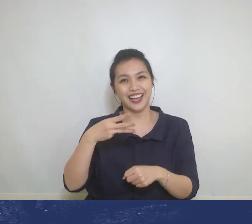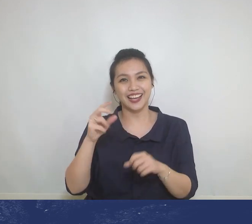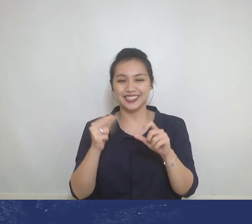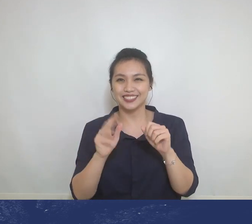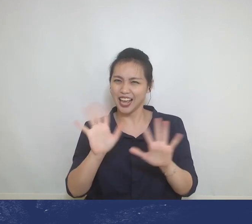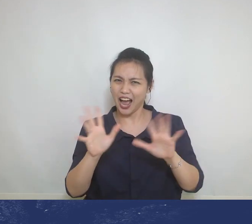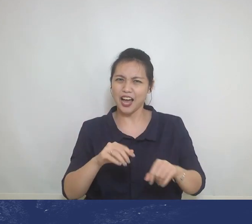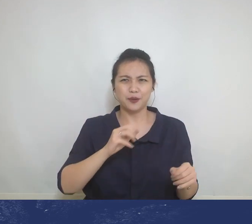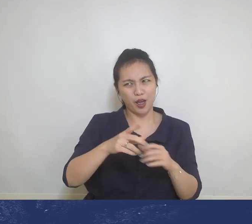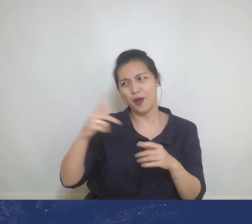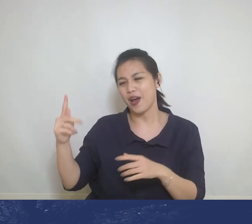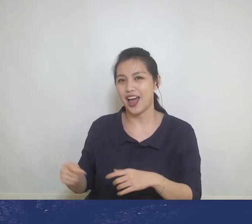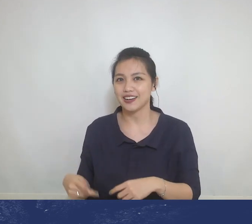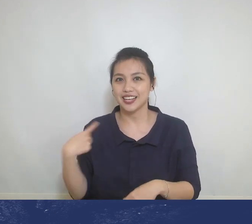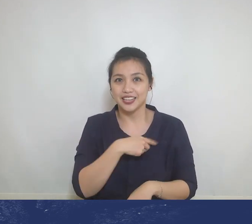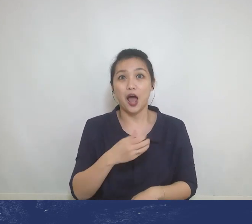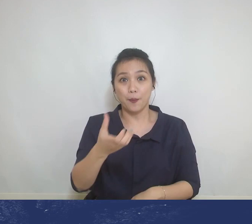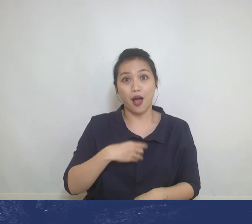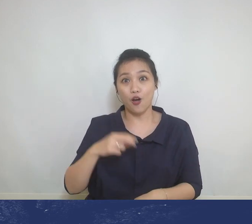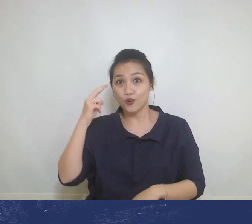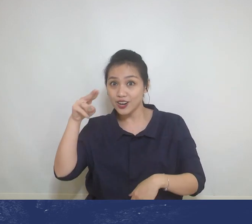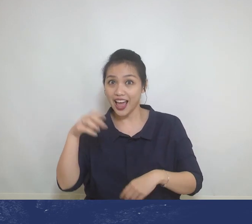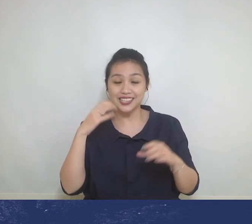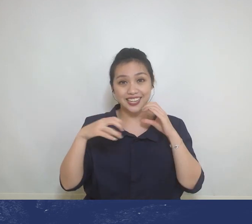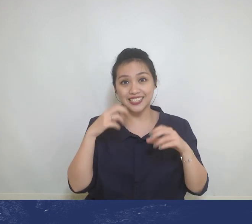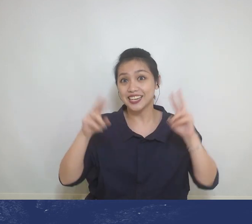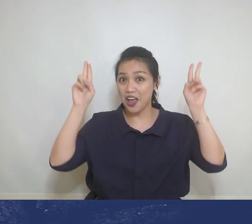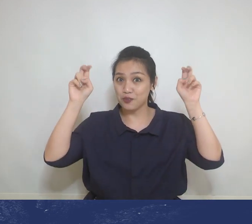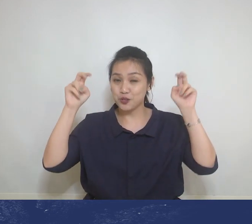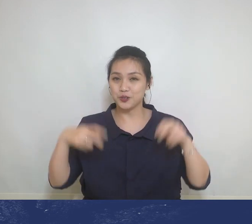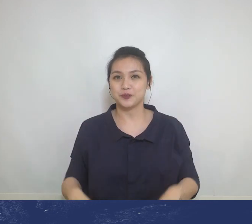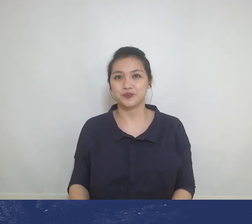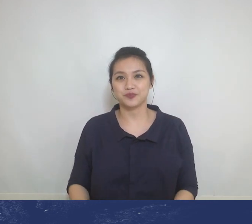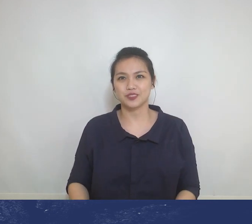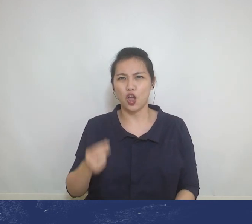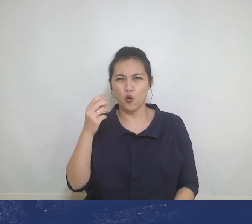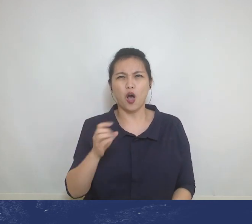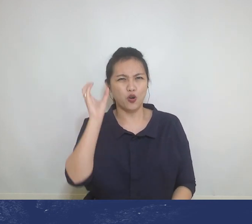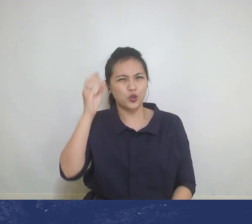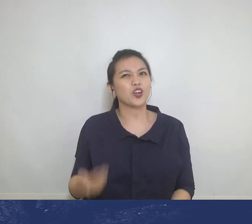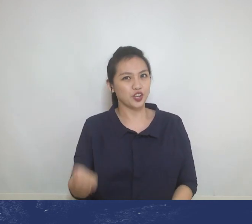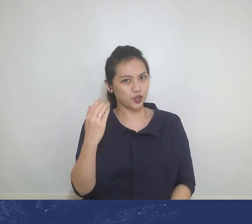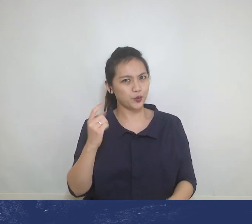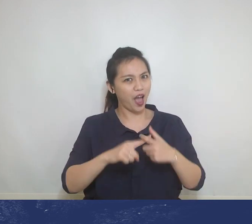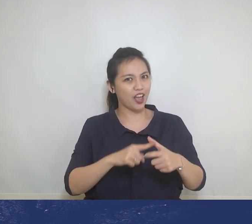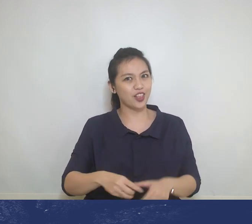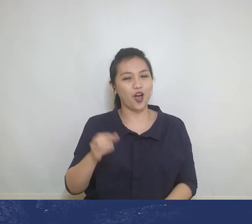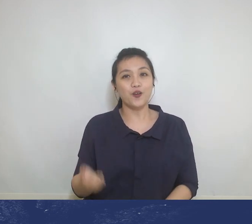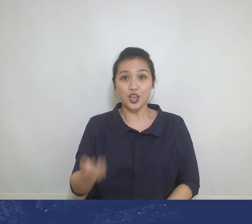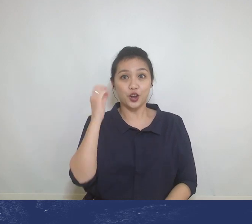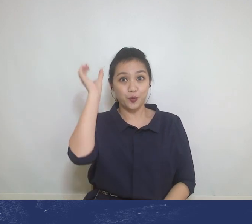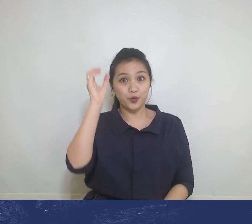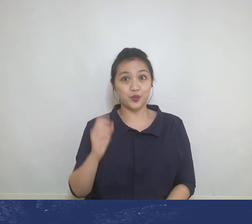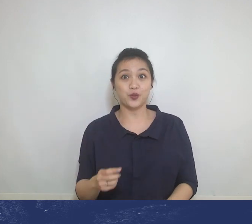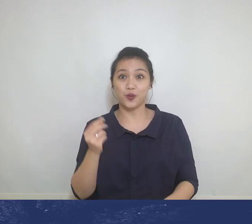Jaggers, setelah ini jangan kemana-mana sebab kita akan menyaksikan bersama-sama topical discussion dengan tema uang untuk hidup atau hidup